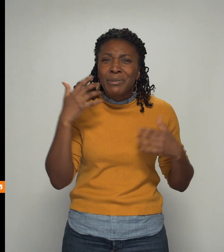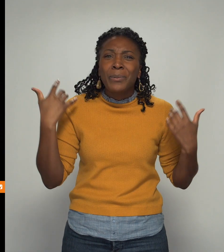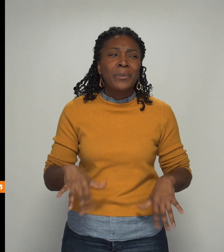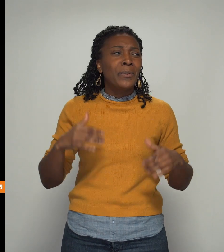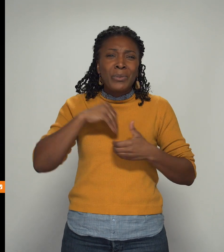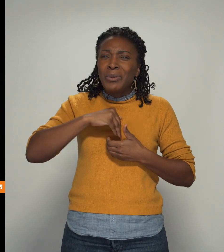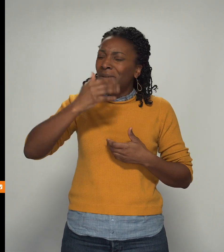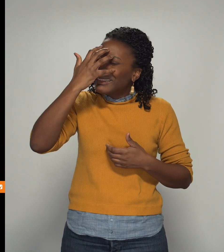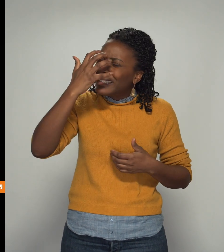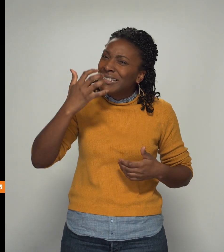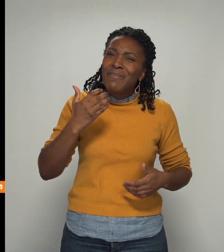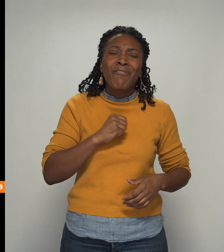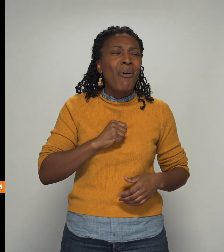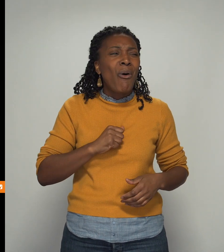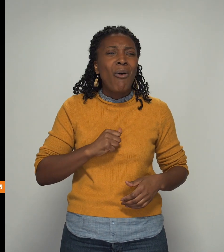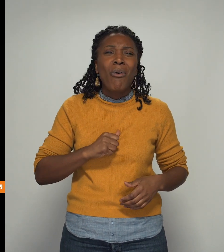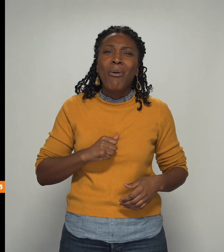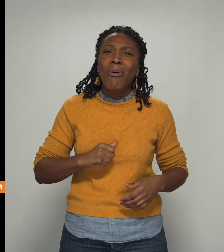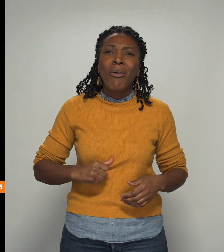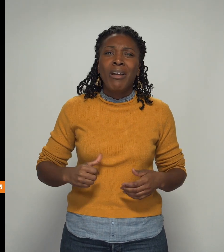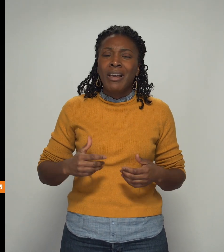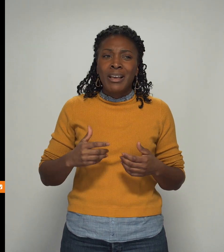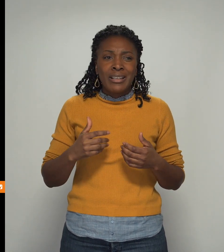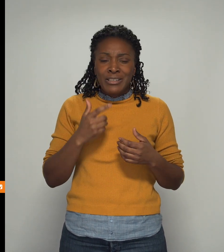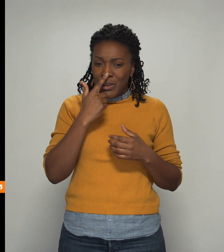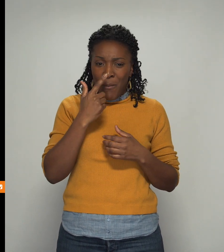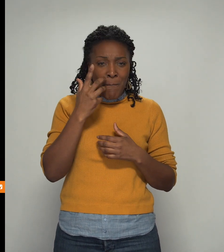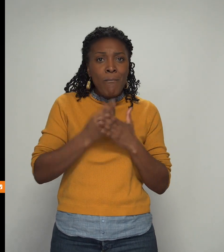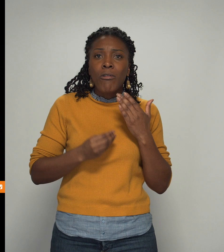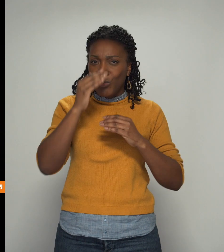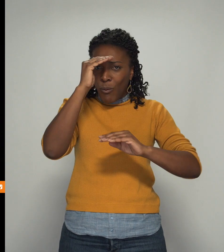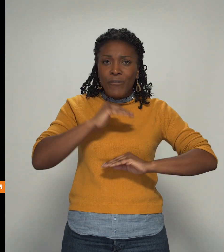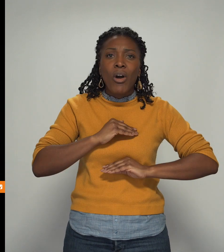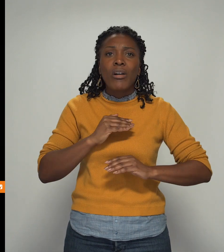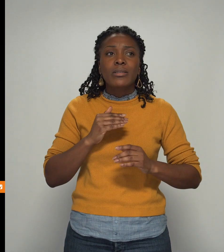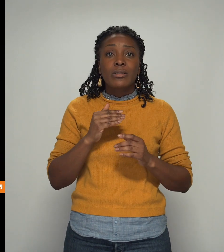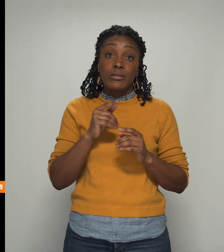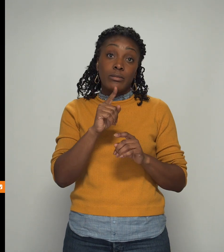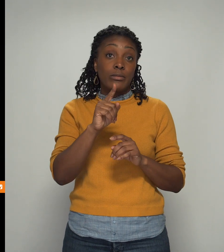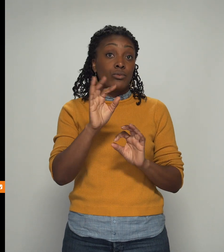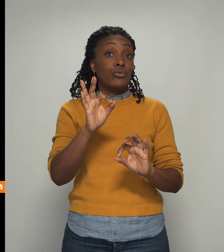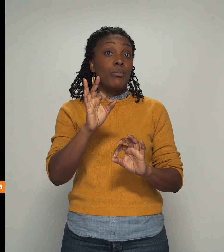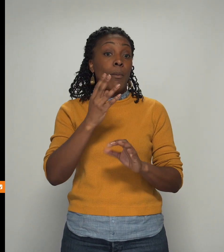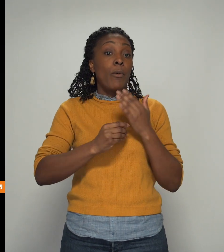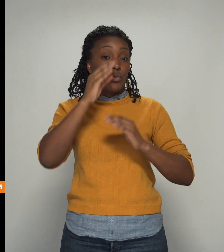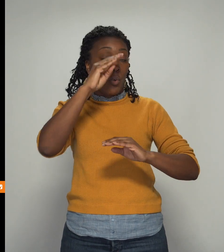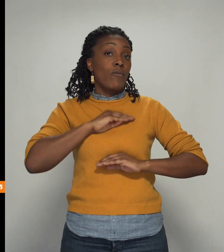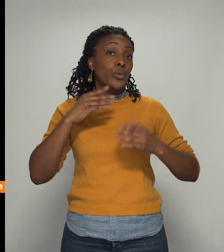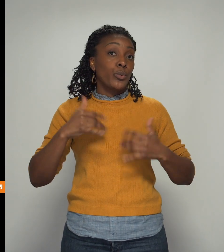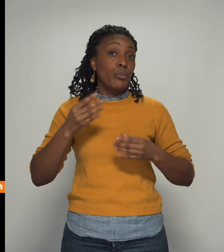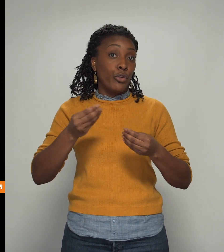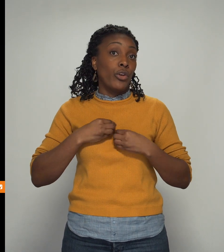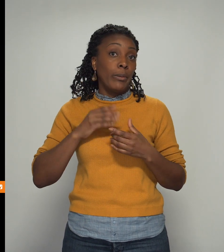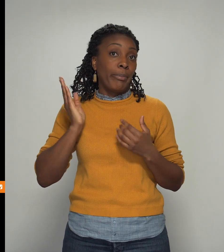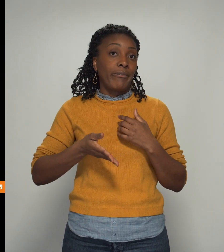une tristesse qui s'abattait sur moi. J'avais de gros manques de confiance en moi. D'ailleurs, ce manque de confiance en moi m'a joué des tours. Je voulais